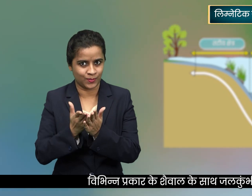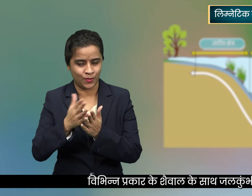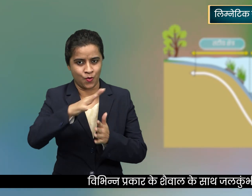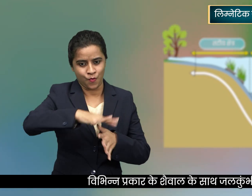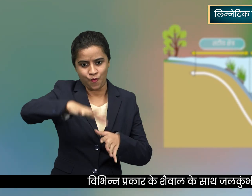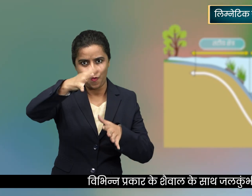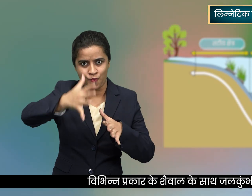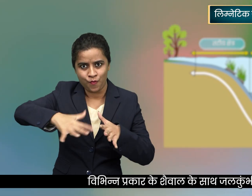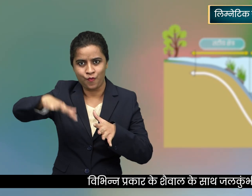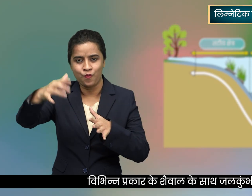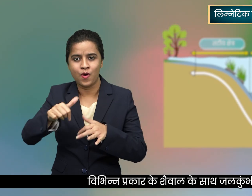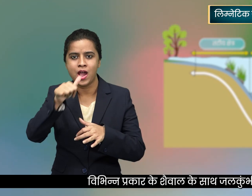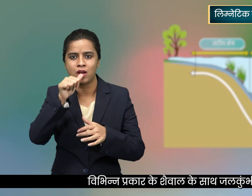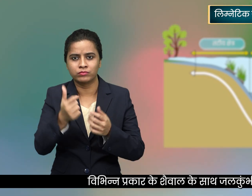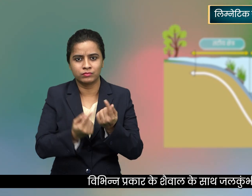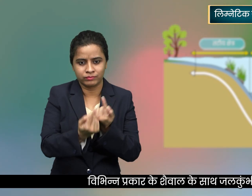विभिन्न प्रकार के शैवाल के साथ